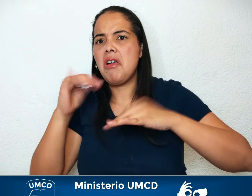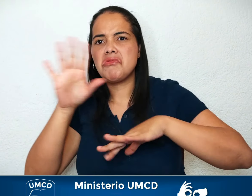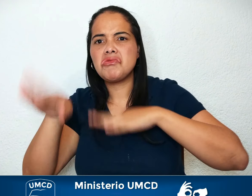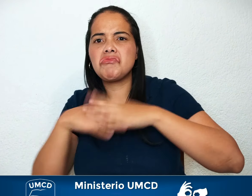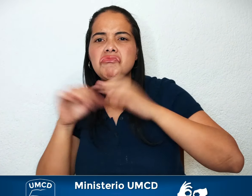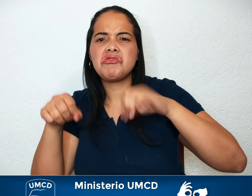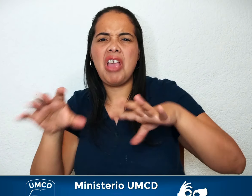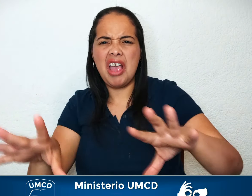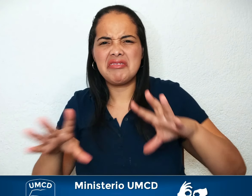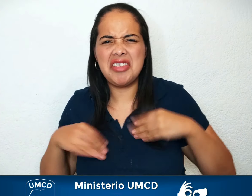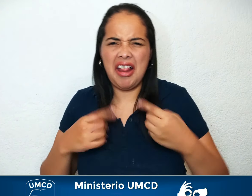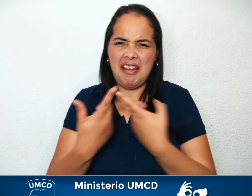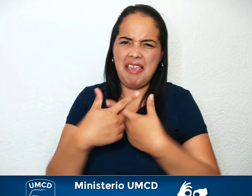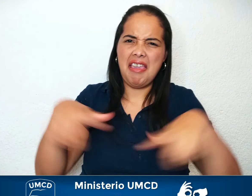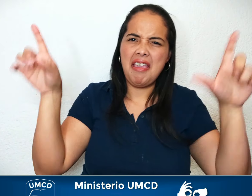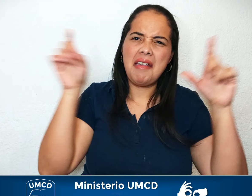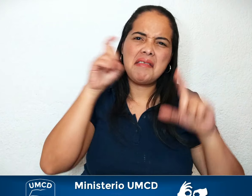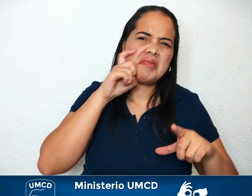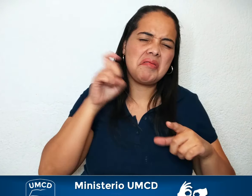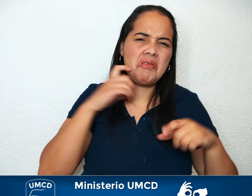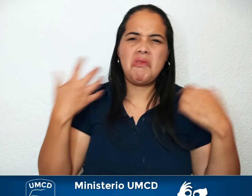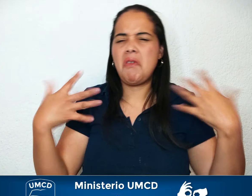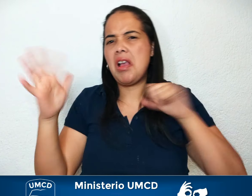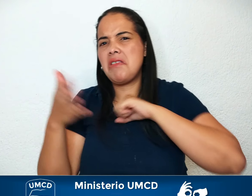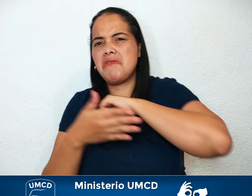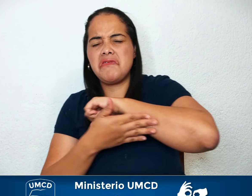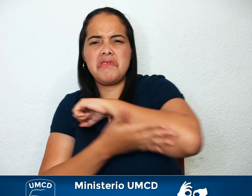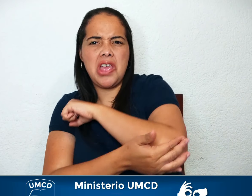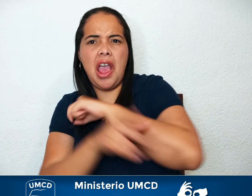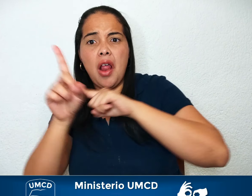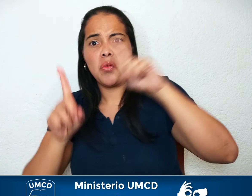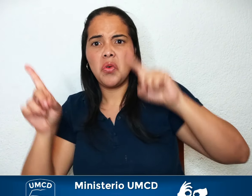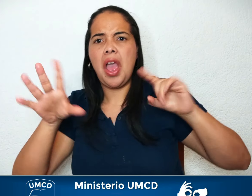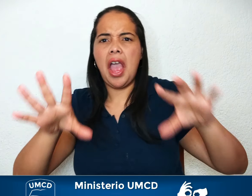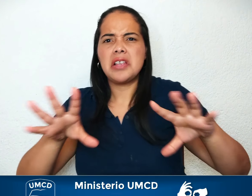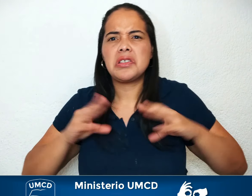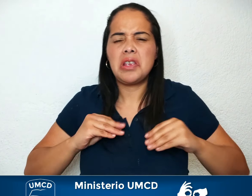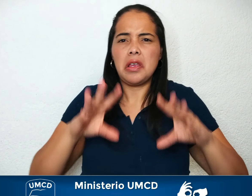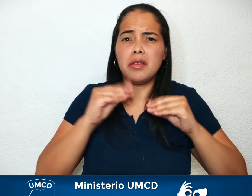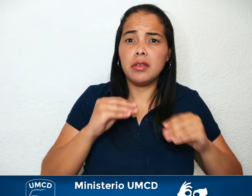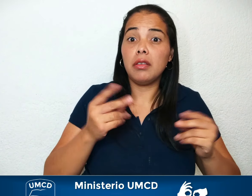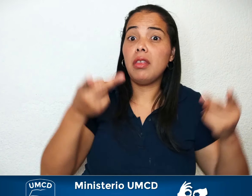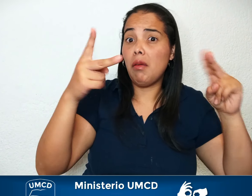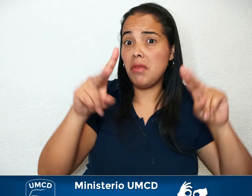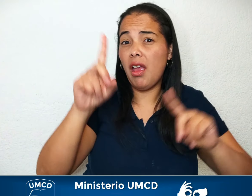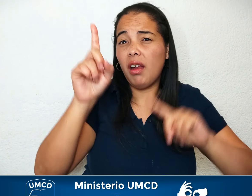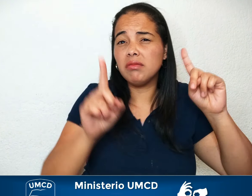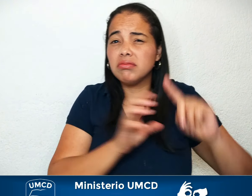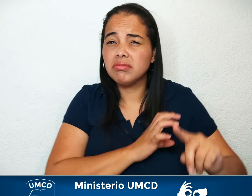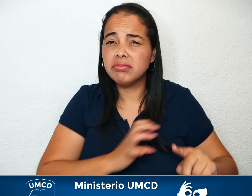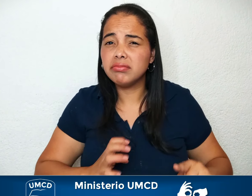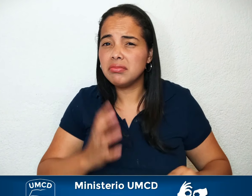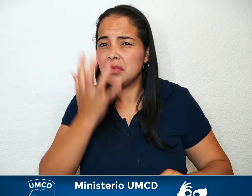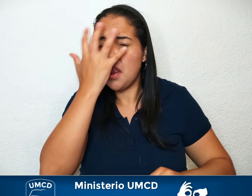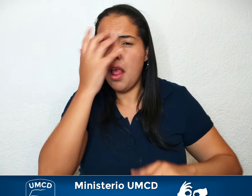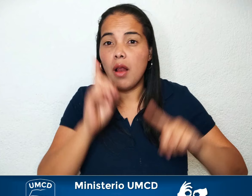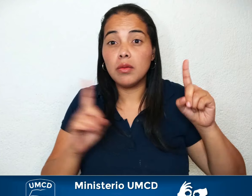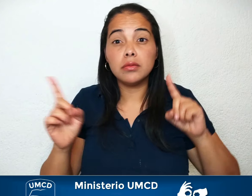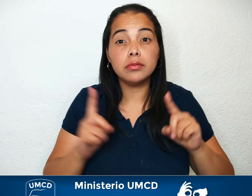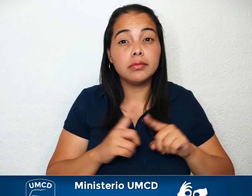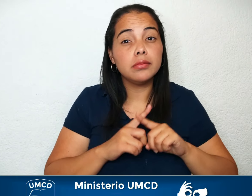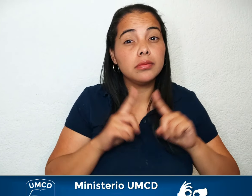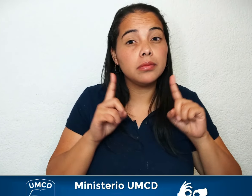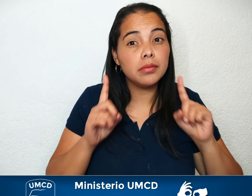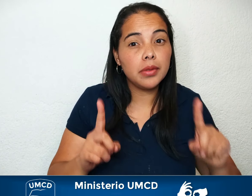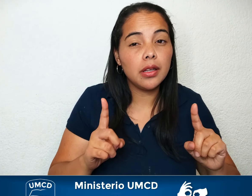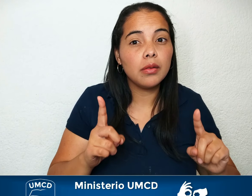gobierno, en las entidades de legislación y aún inclusive dentro de la iglesia. En poco nos